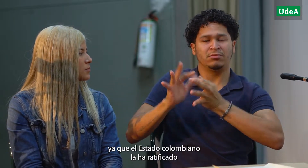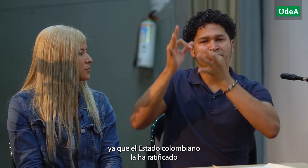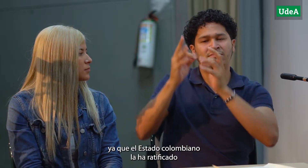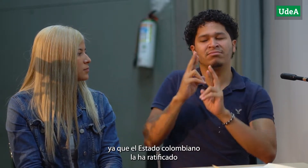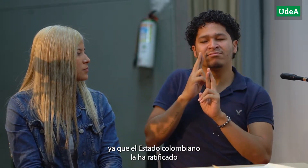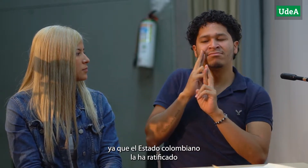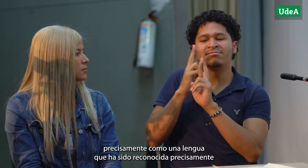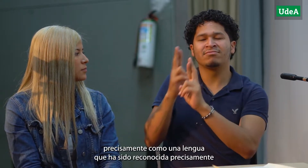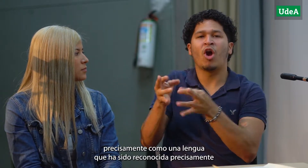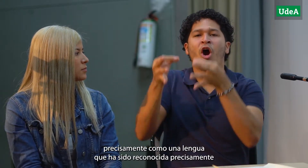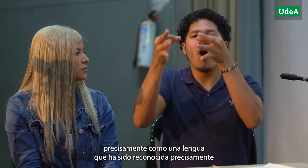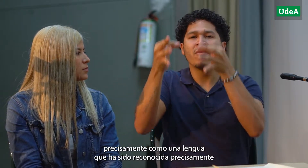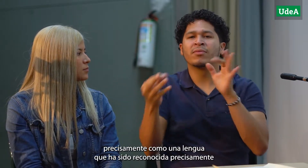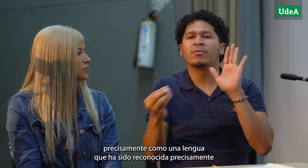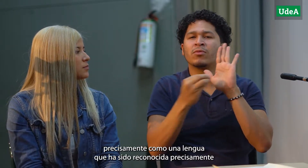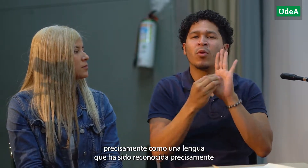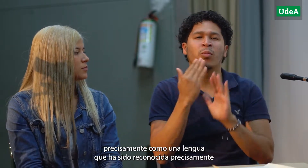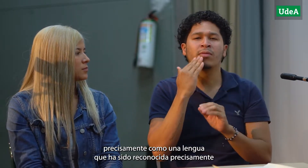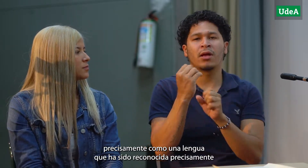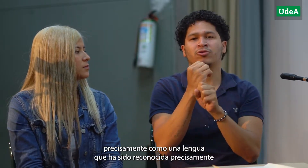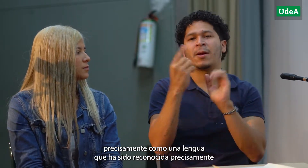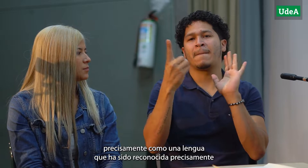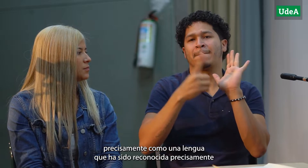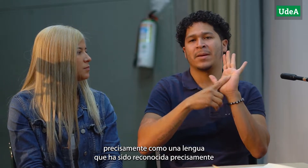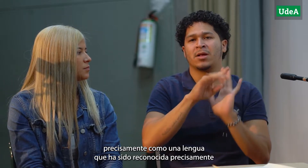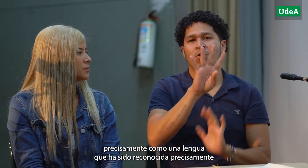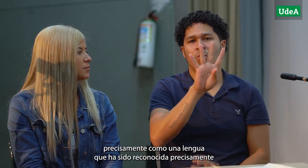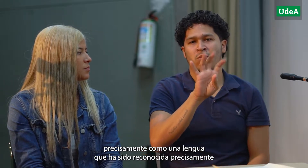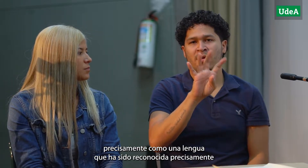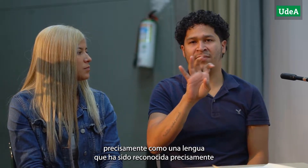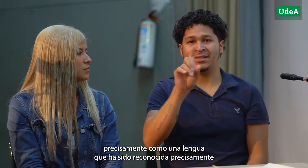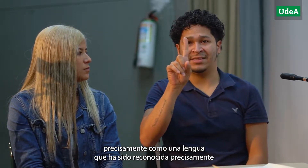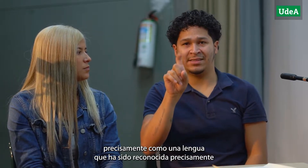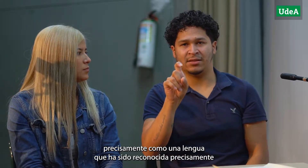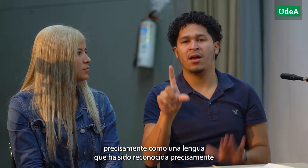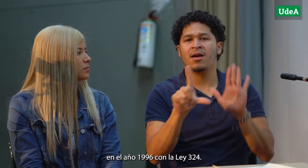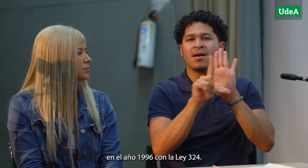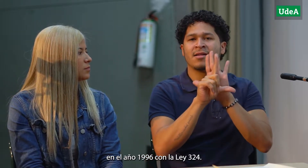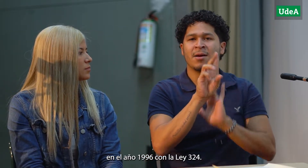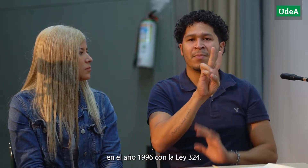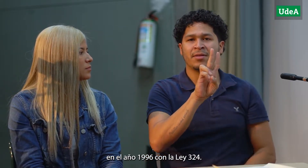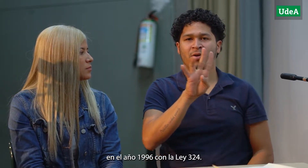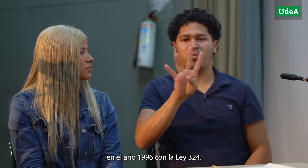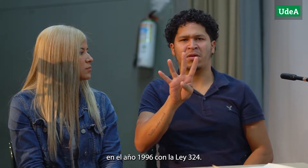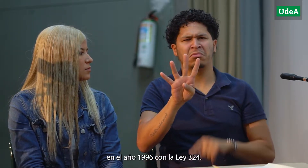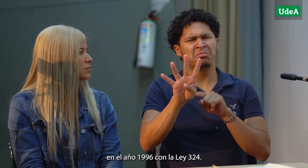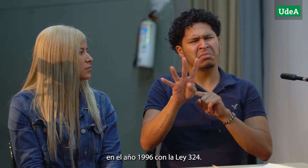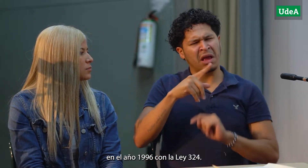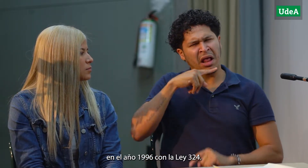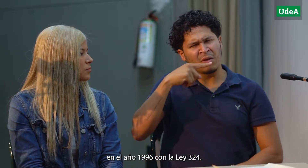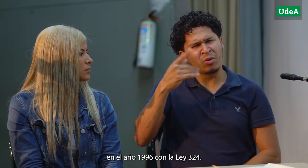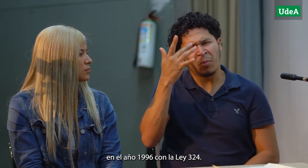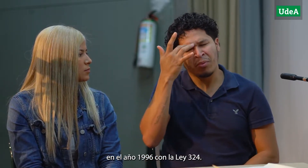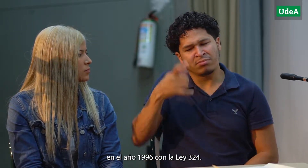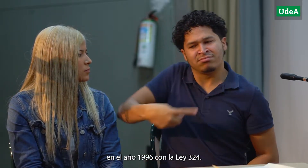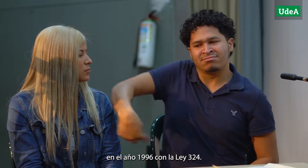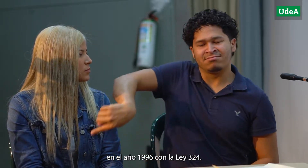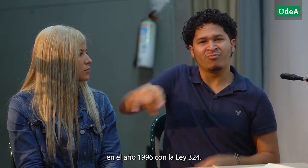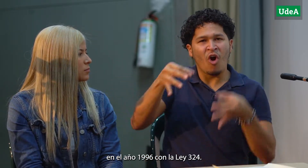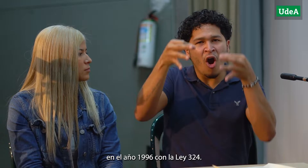colombiano la ha ratificado precisamente como una lengua que ha sido reconocida precisamente en el año 1996 con la